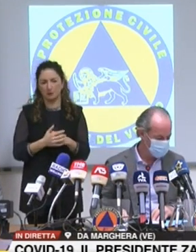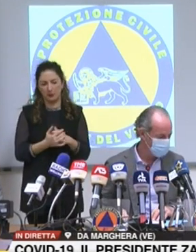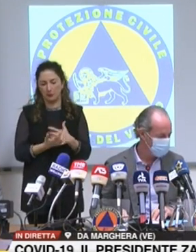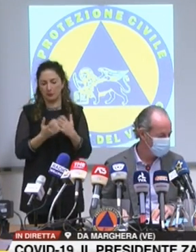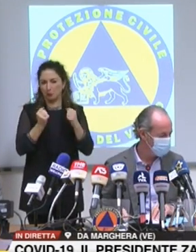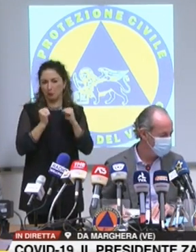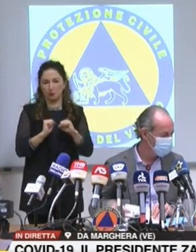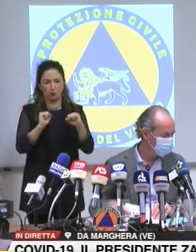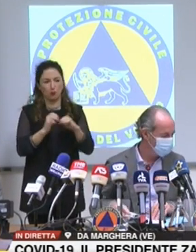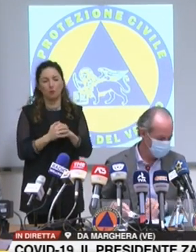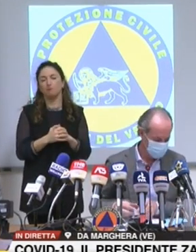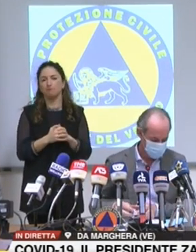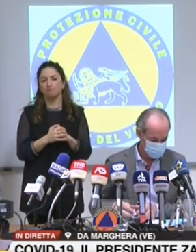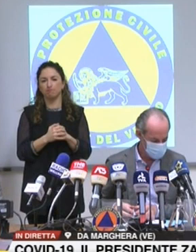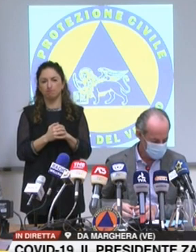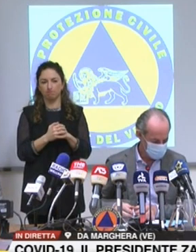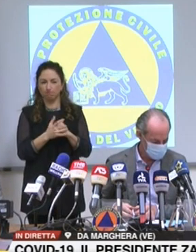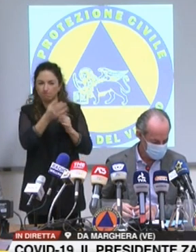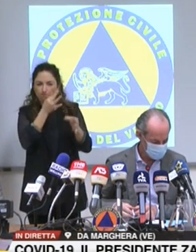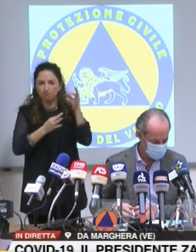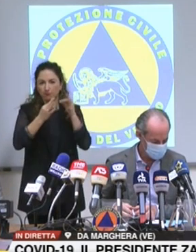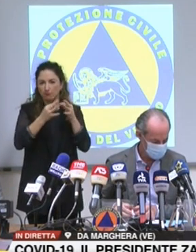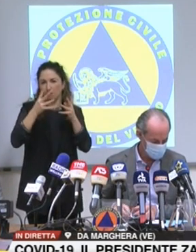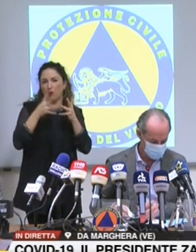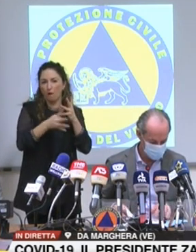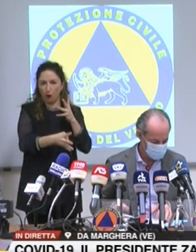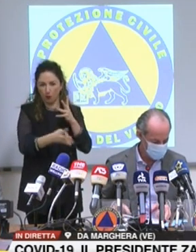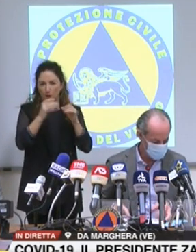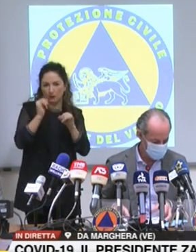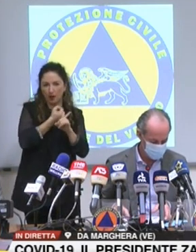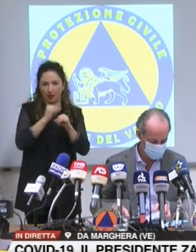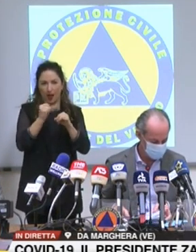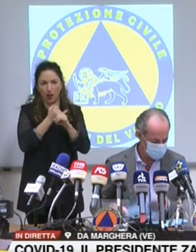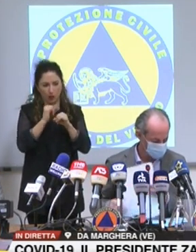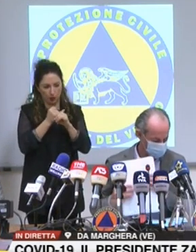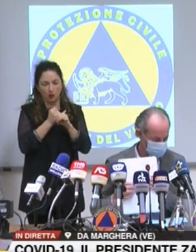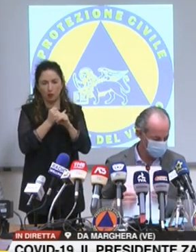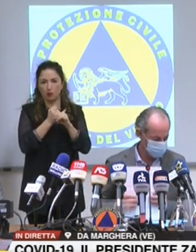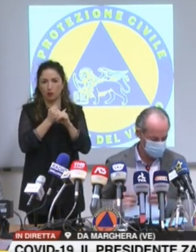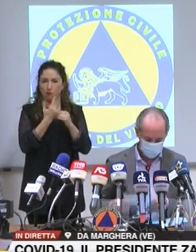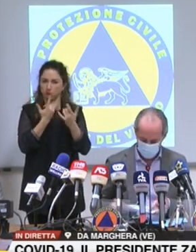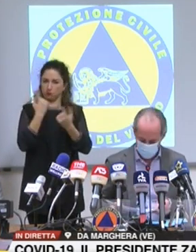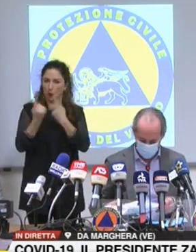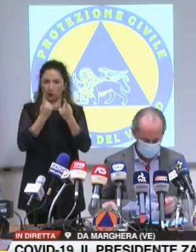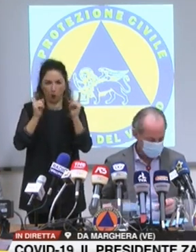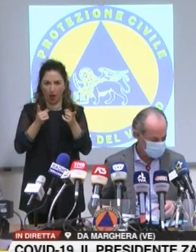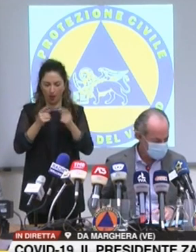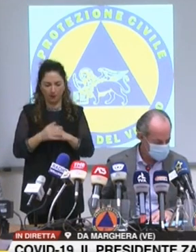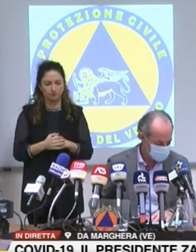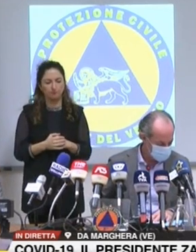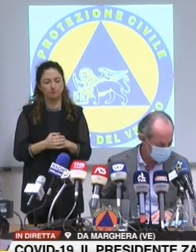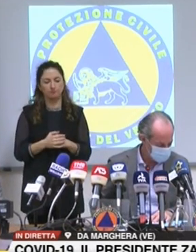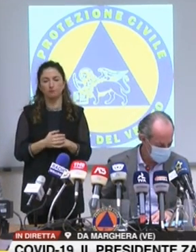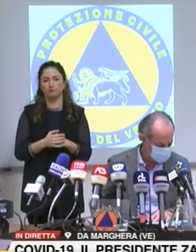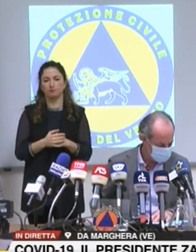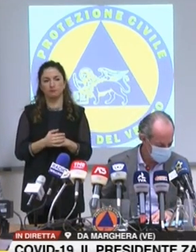darci al millesimo, diciamo, una perfezione unica appunto lo stato dell'arte. Beh, intanto